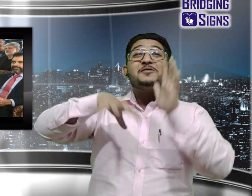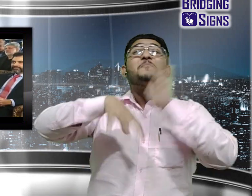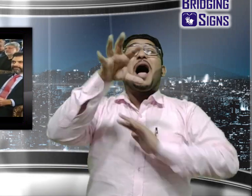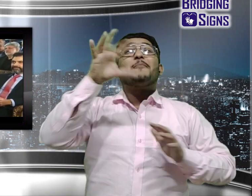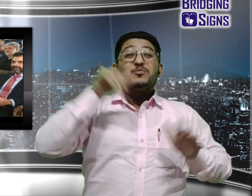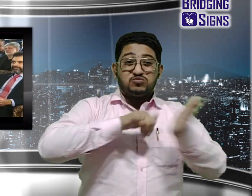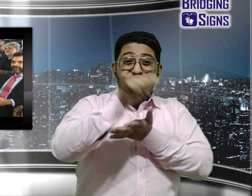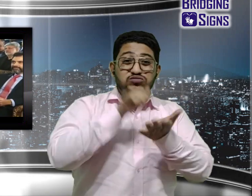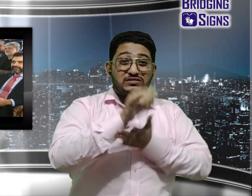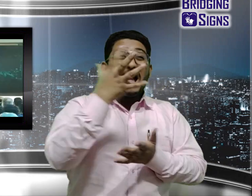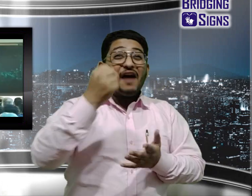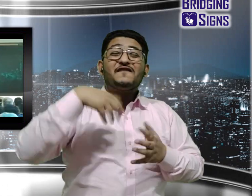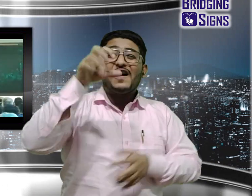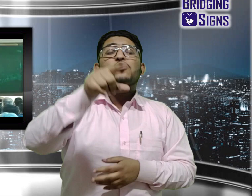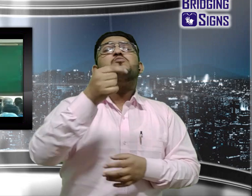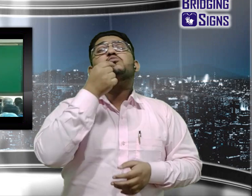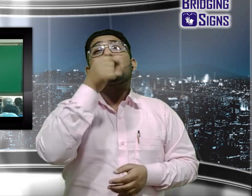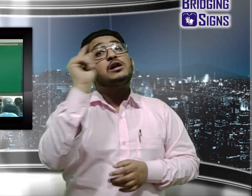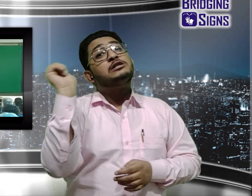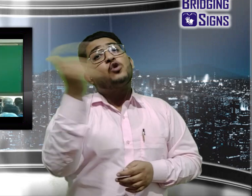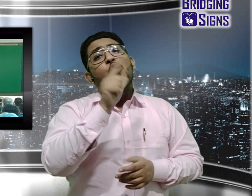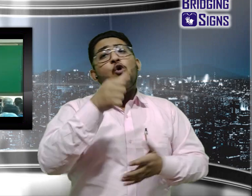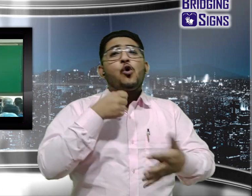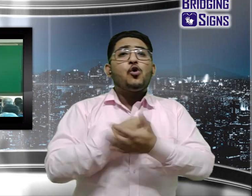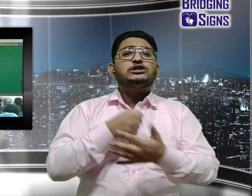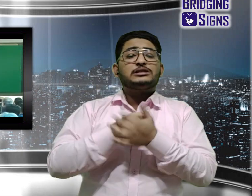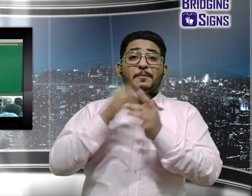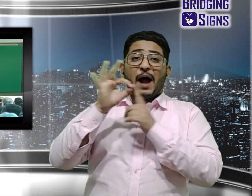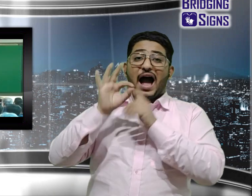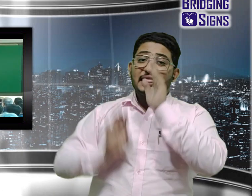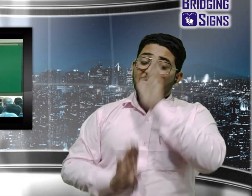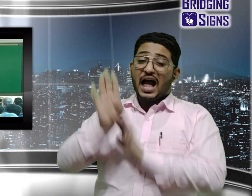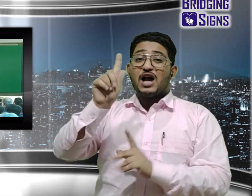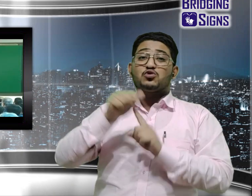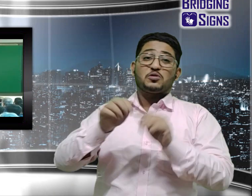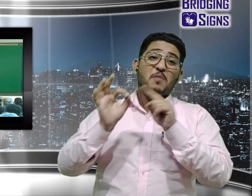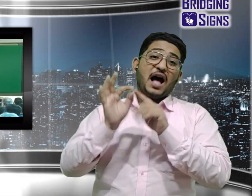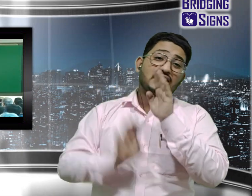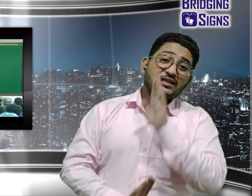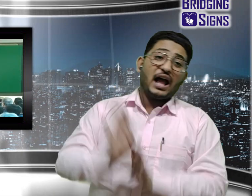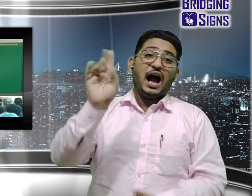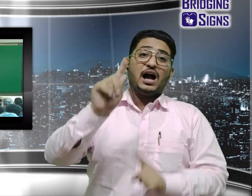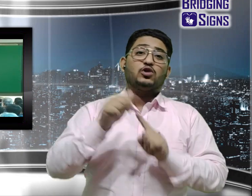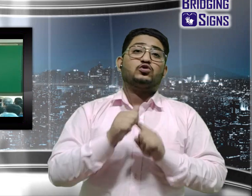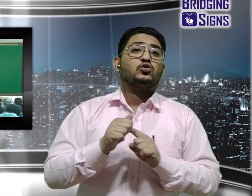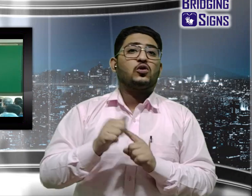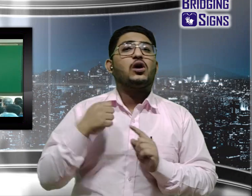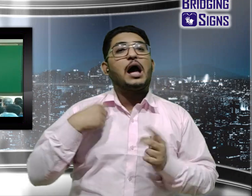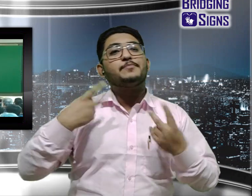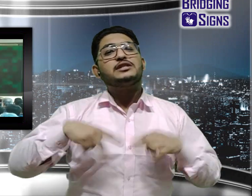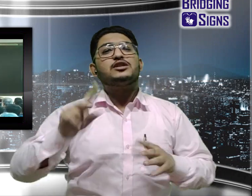डायस्पोरा इस एक चीज़ के ऊपर कंसर्न्ड है कि पाकिस्तान को आगे बढ़ते हुए देख सकें।